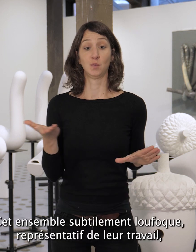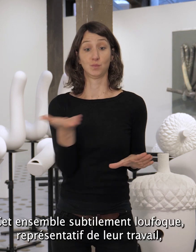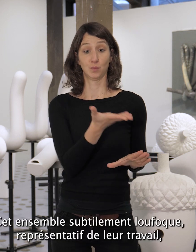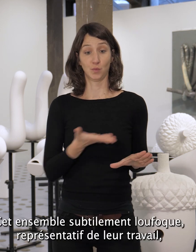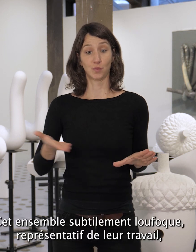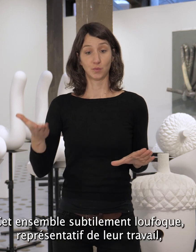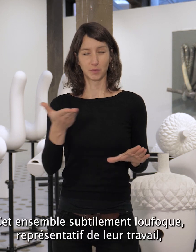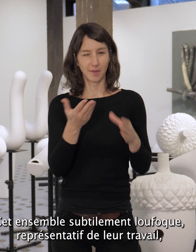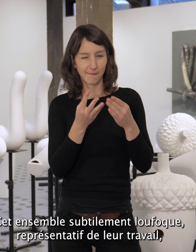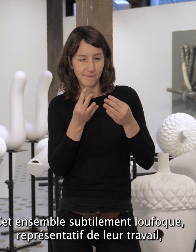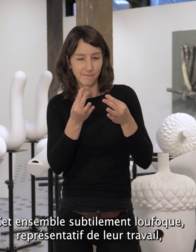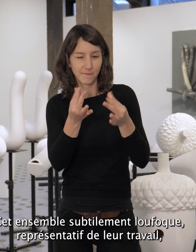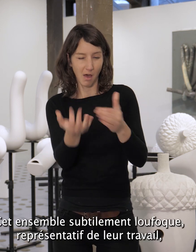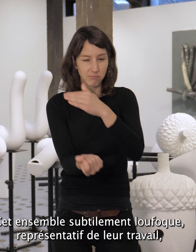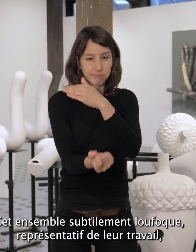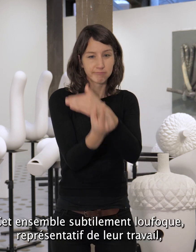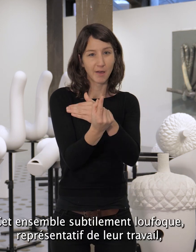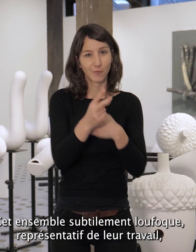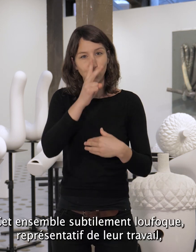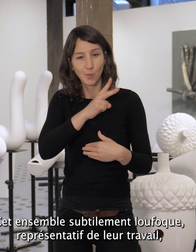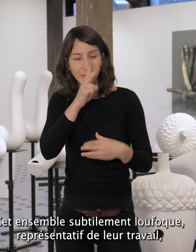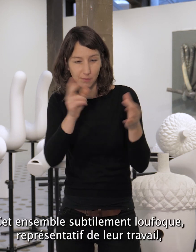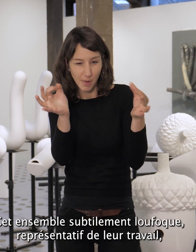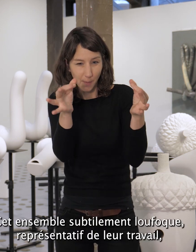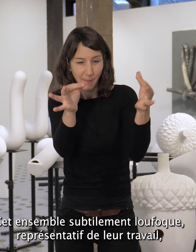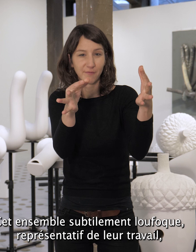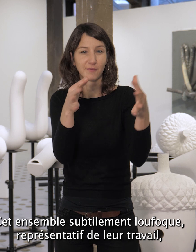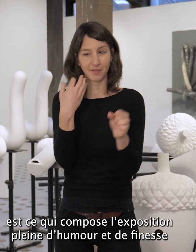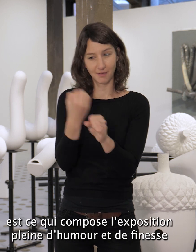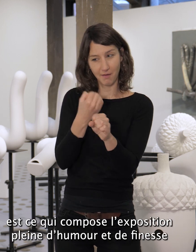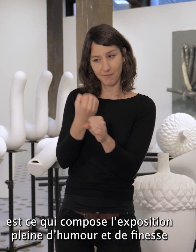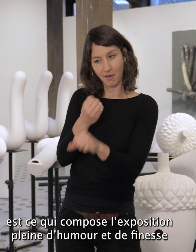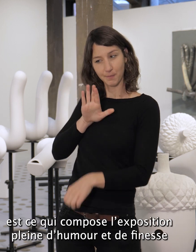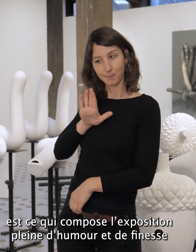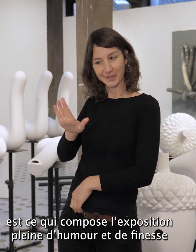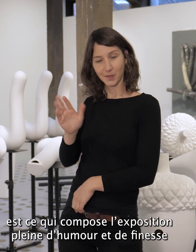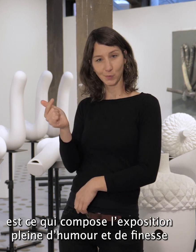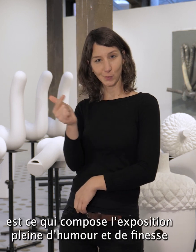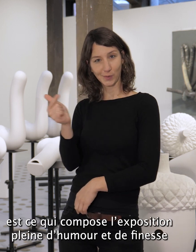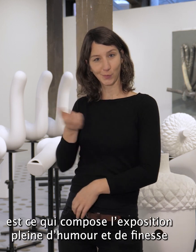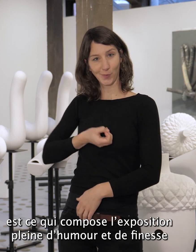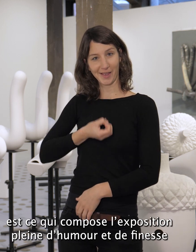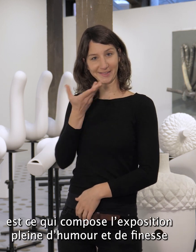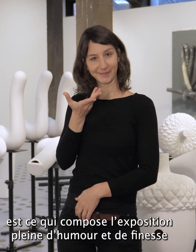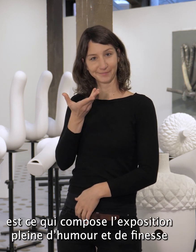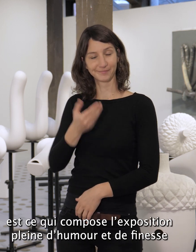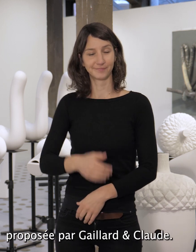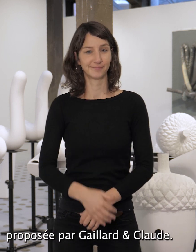Cet ensemble subtilement loufoque, représentatif de leur travail, est ce qui compose l'exposition pleine d'humour et de finesse proposée